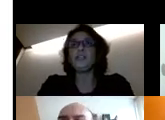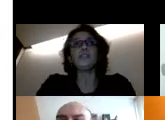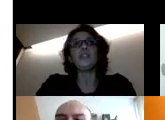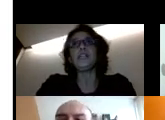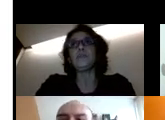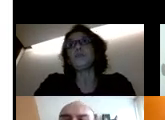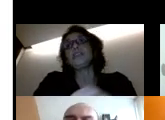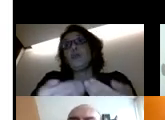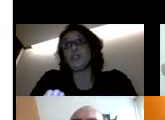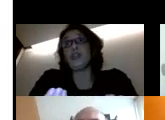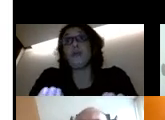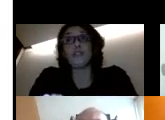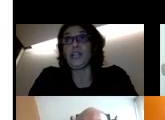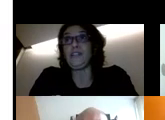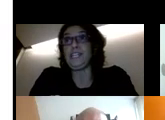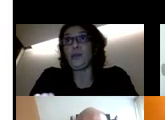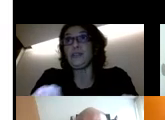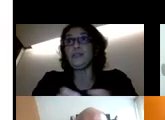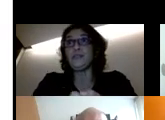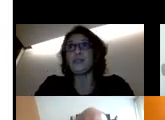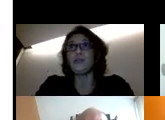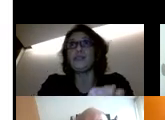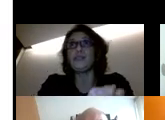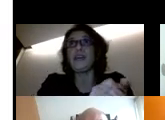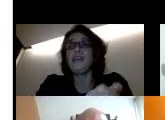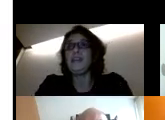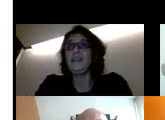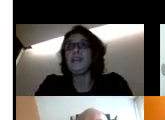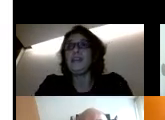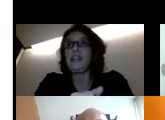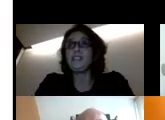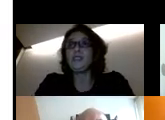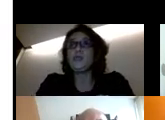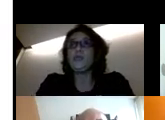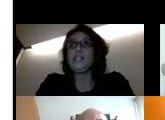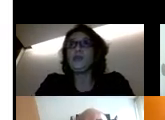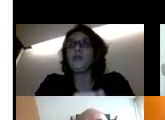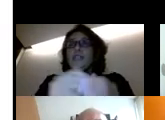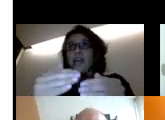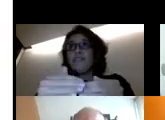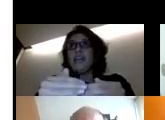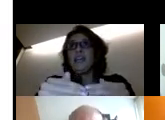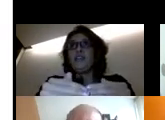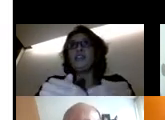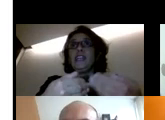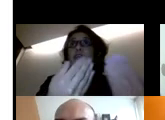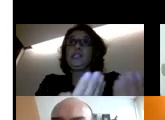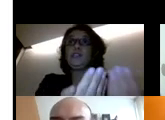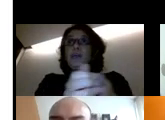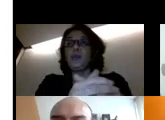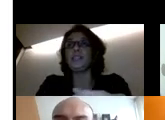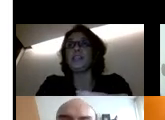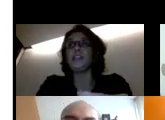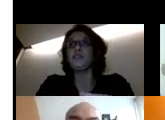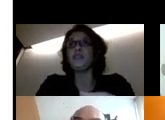lo cual nosotros quisiéramos, porque se comportan como personas bilingües, ¿no? Cuando uno está en una situación bilingüe y sabe los niveles